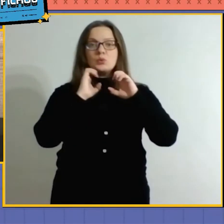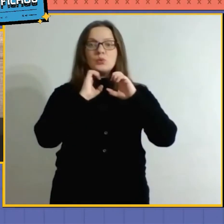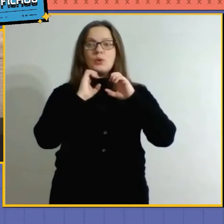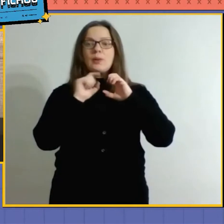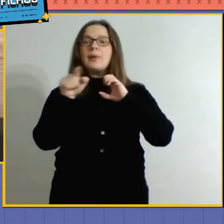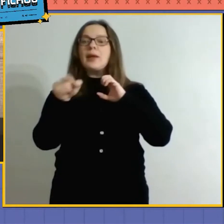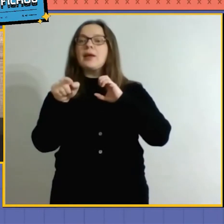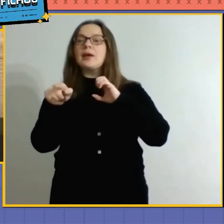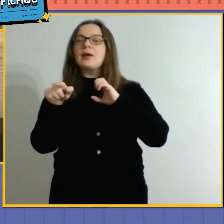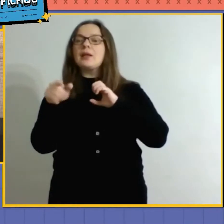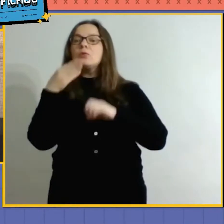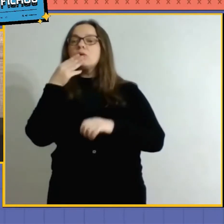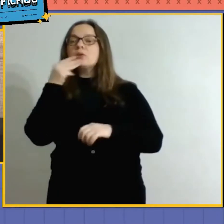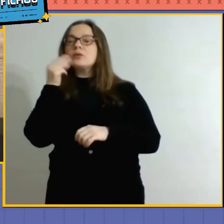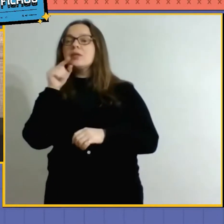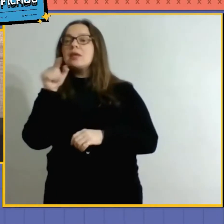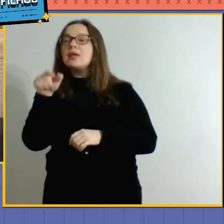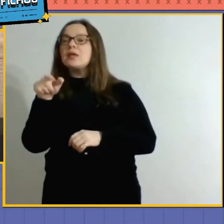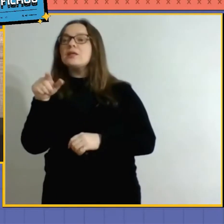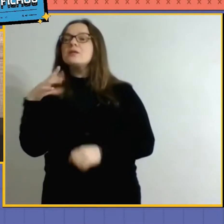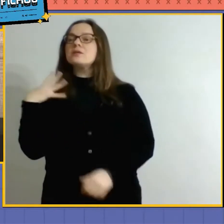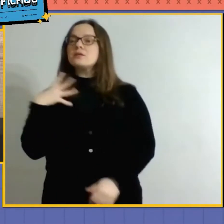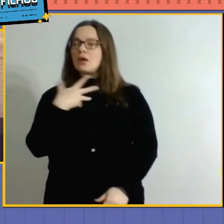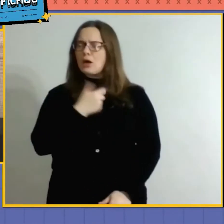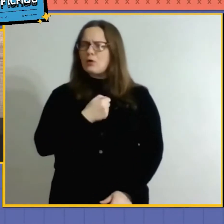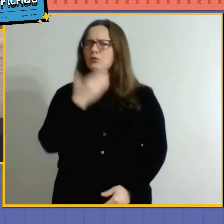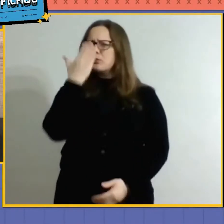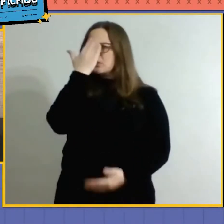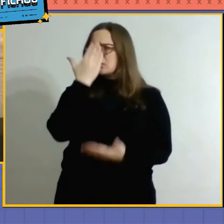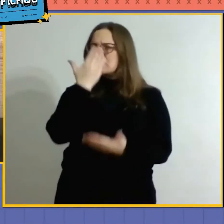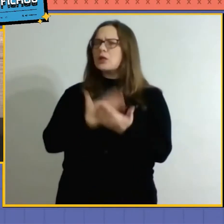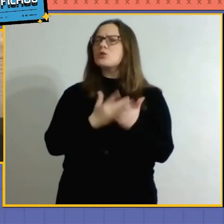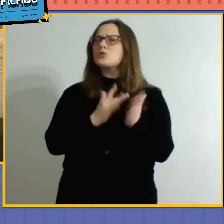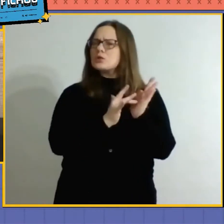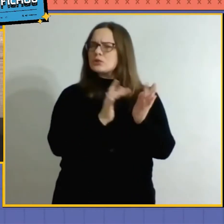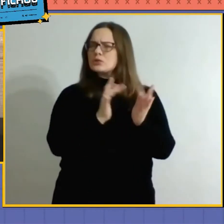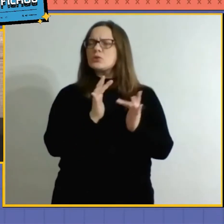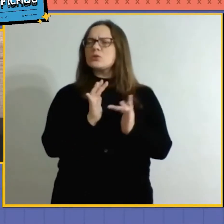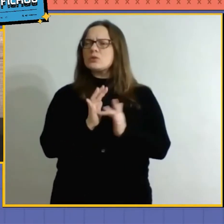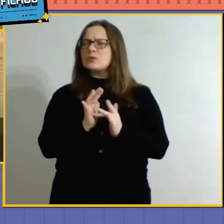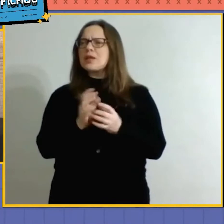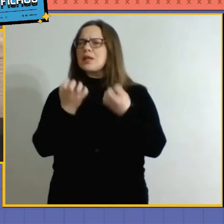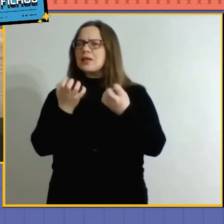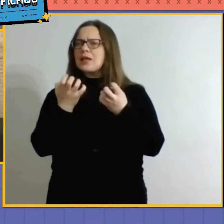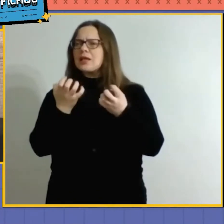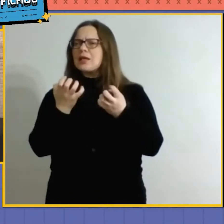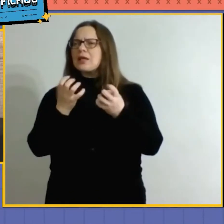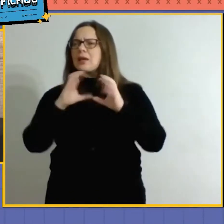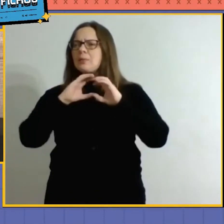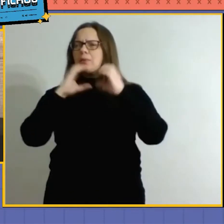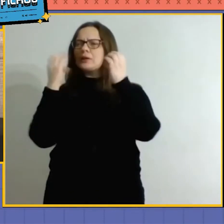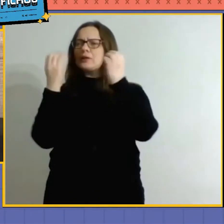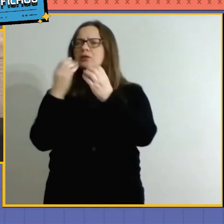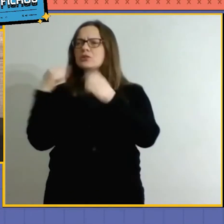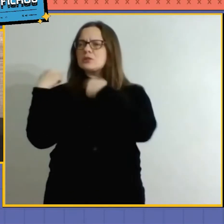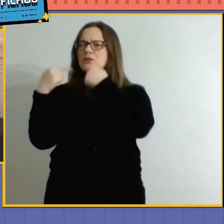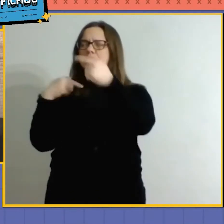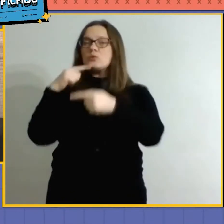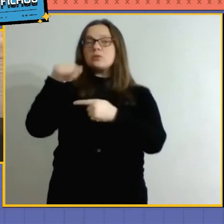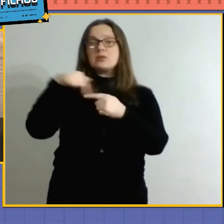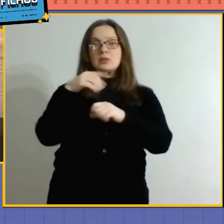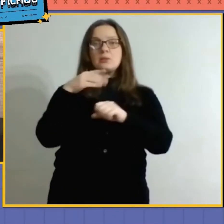esse outro adolescente foi sal vimos Ele criou no Senhor ele queria vir para a conferência geração santa é